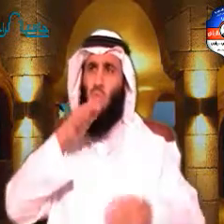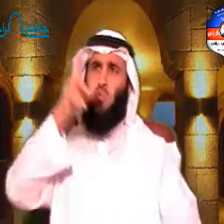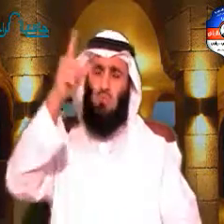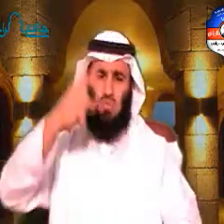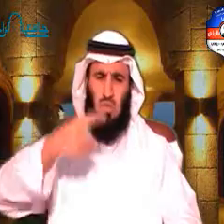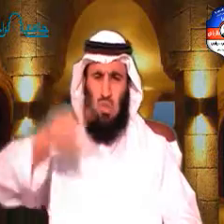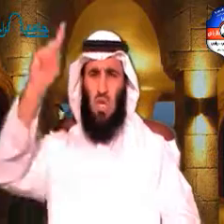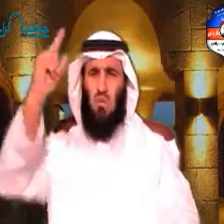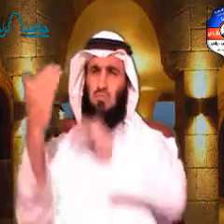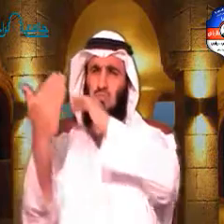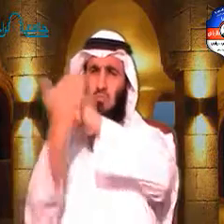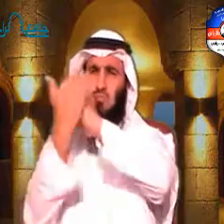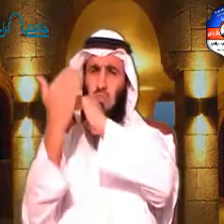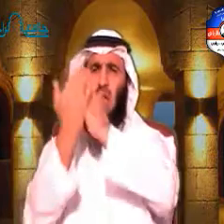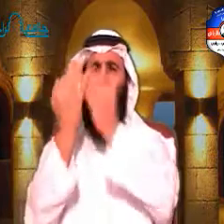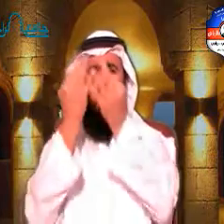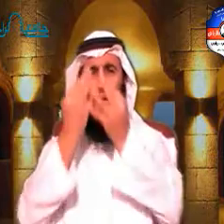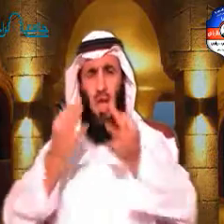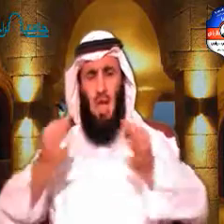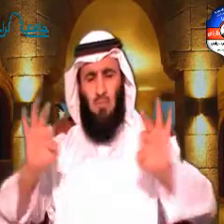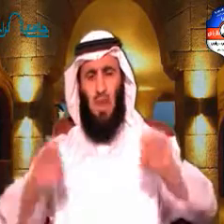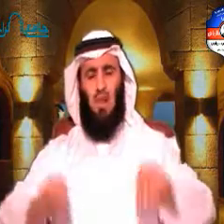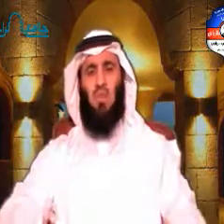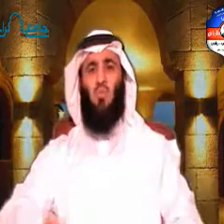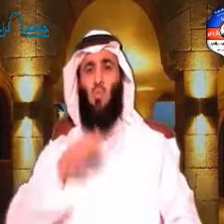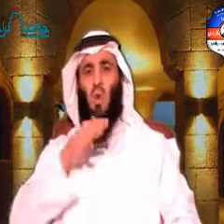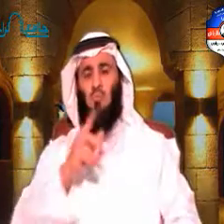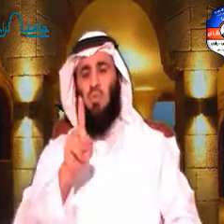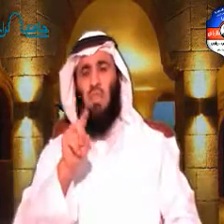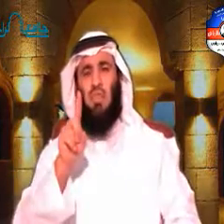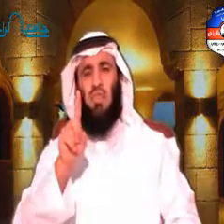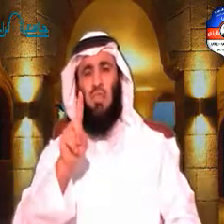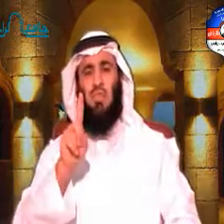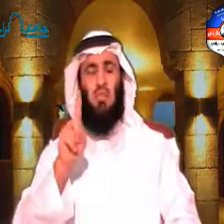ونصحت. فقال بإصبعه السبابة إلى السماء